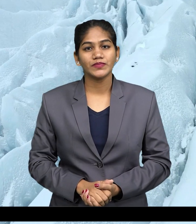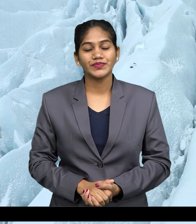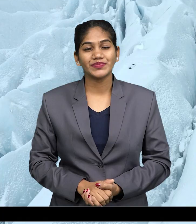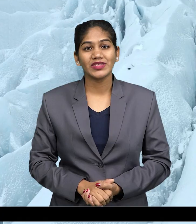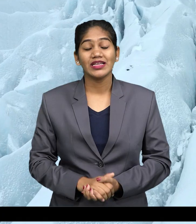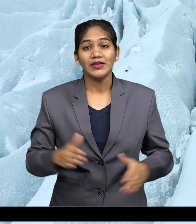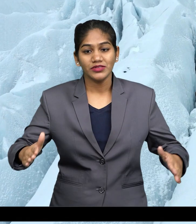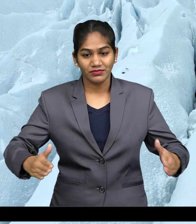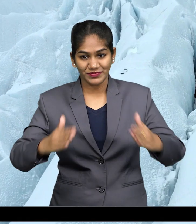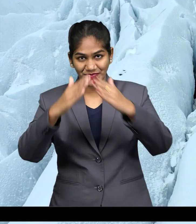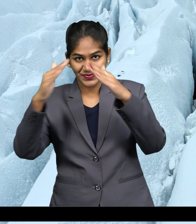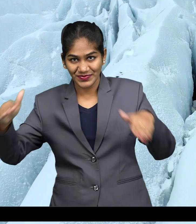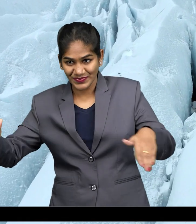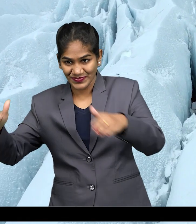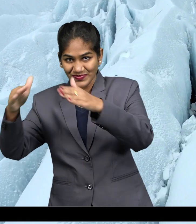बर्फ की टोपियाँ,